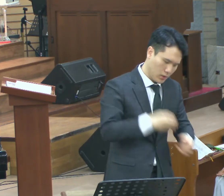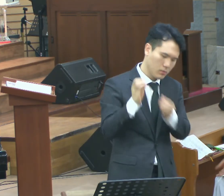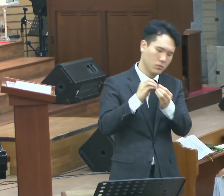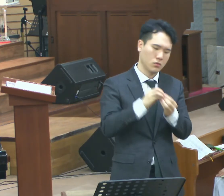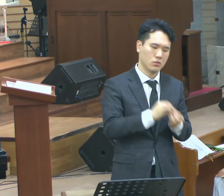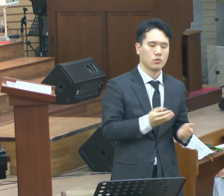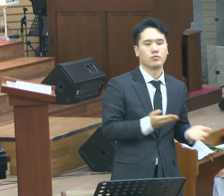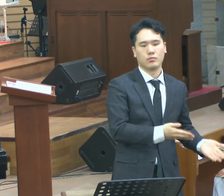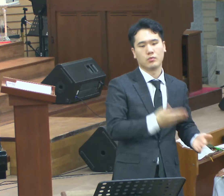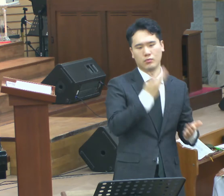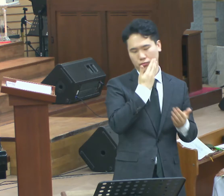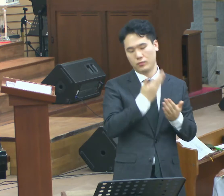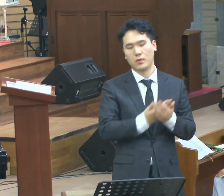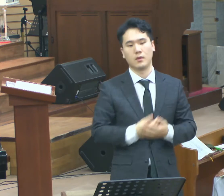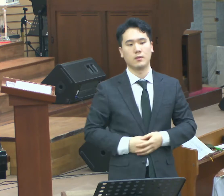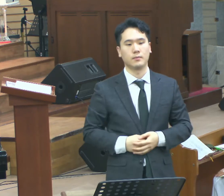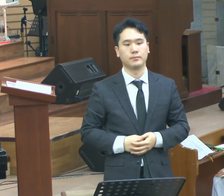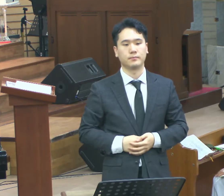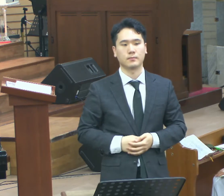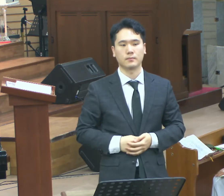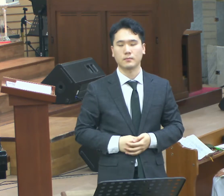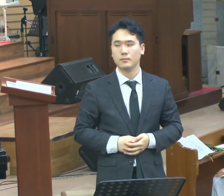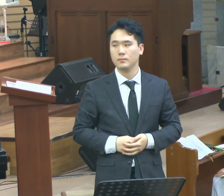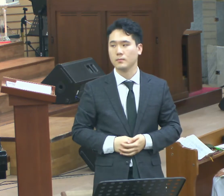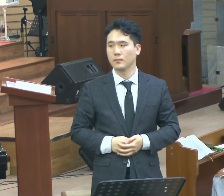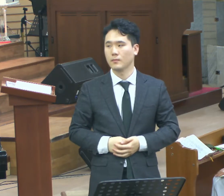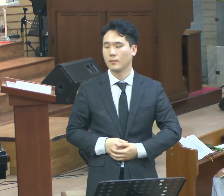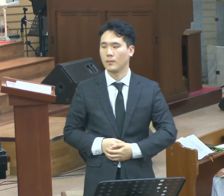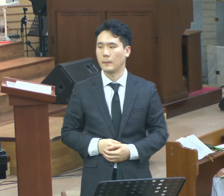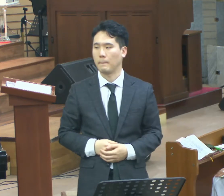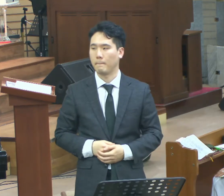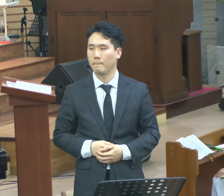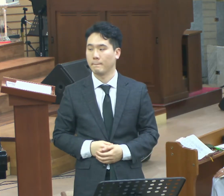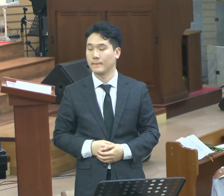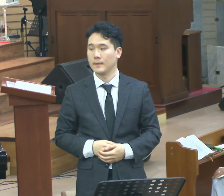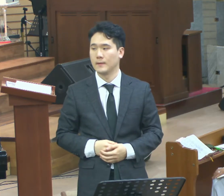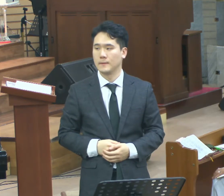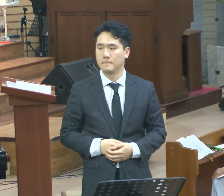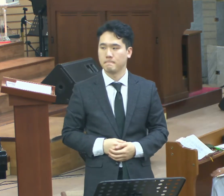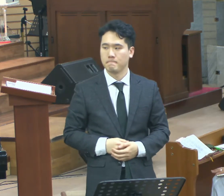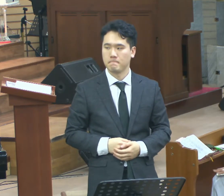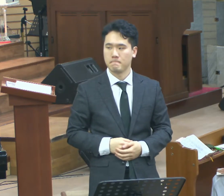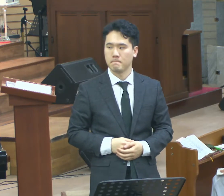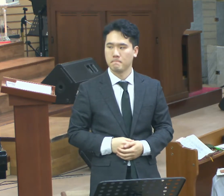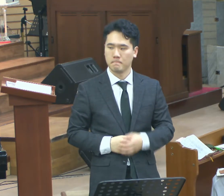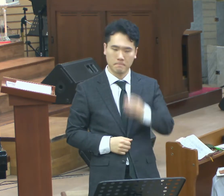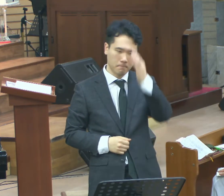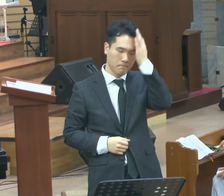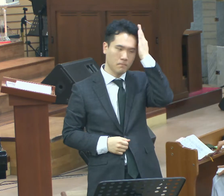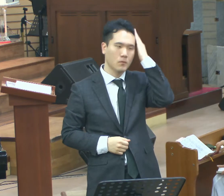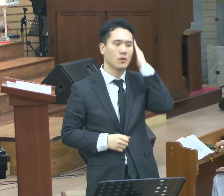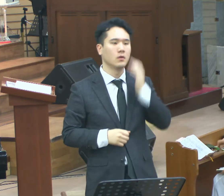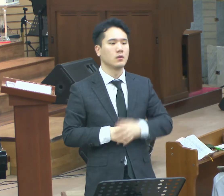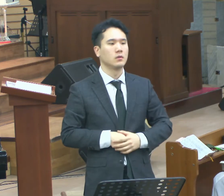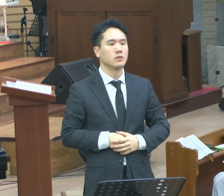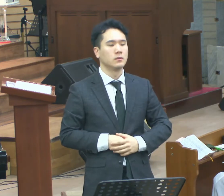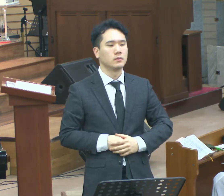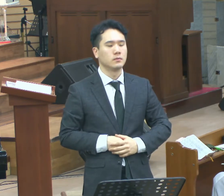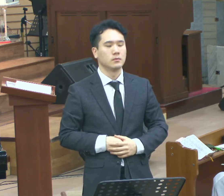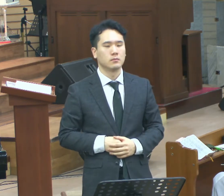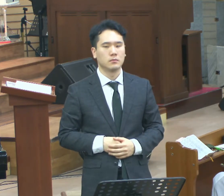그 사위가 정말 놀라운 사람이 됐는데요. 이스라엘이 금방 하나님을 잊어버리고 함부로